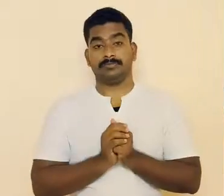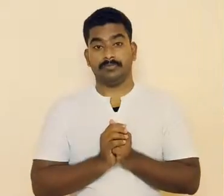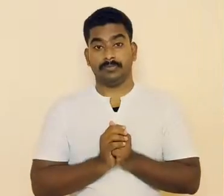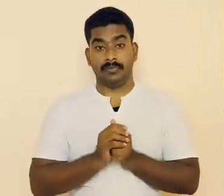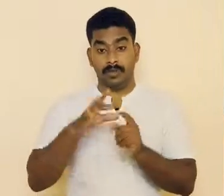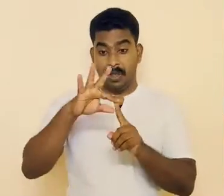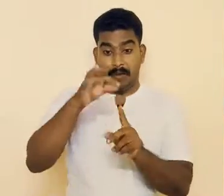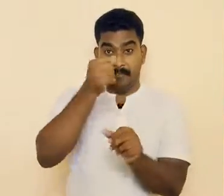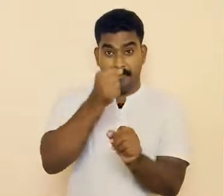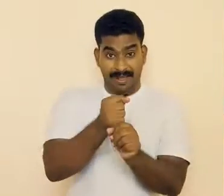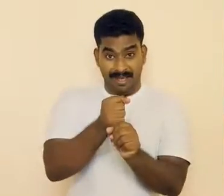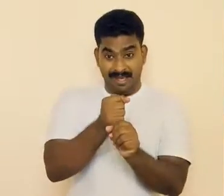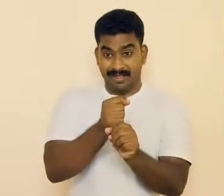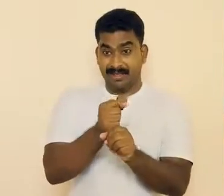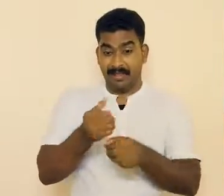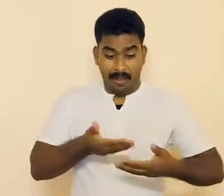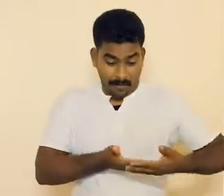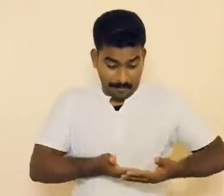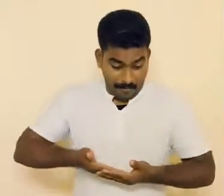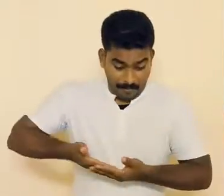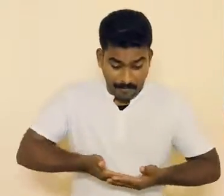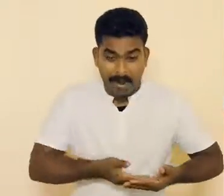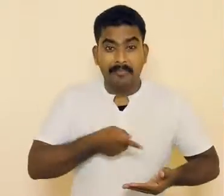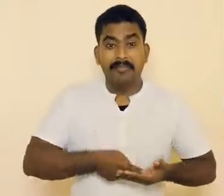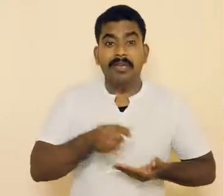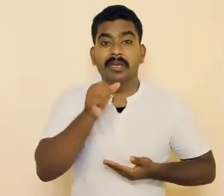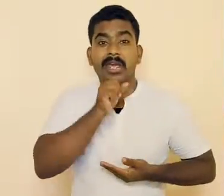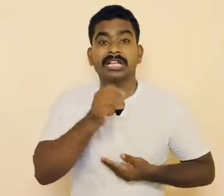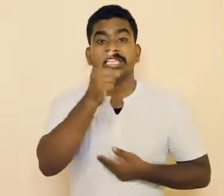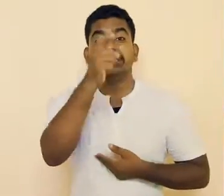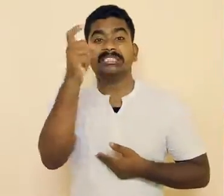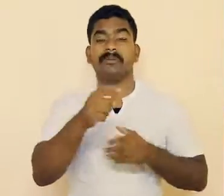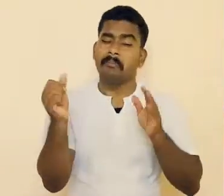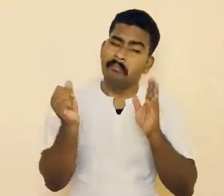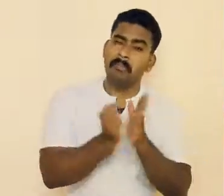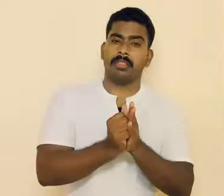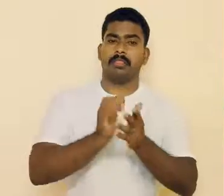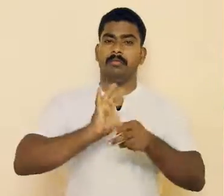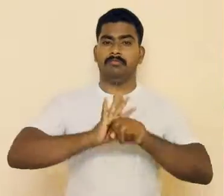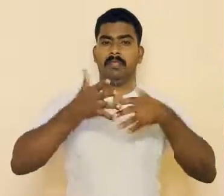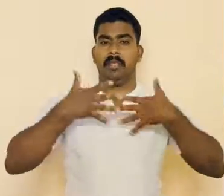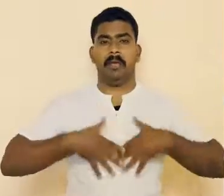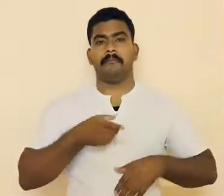പാലക്കാട് രോഗബാധ സ്ഥിരീകരിച്ചത് 7 മാസം പ്രായമുള്ള കുഞ്ഞിനാണ്.